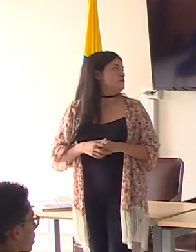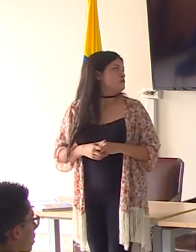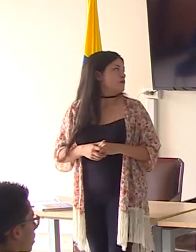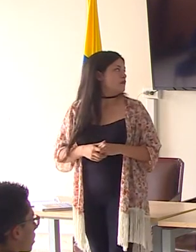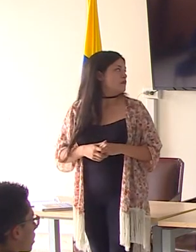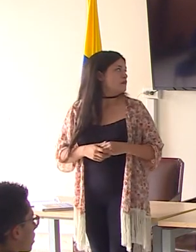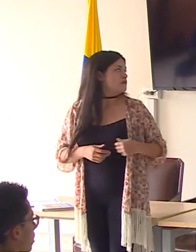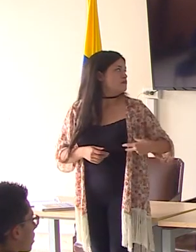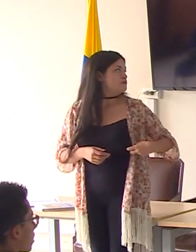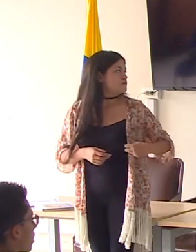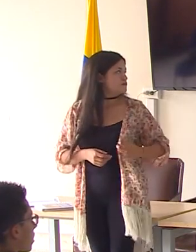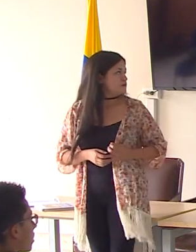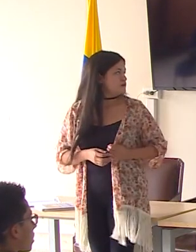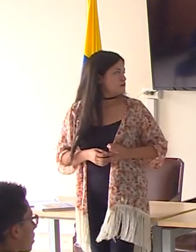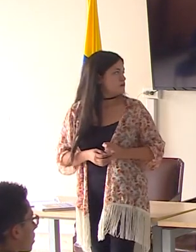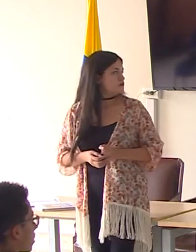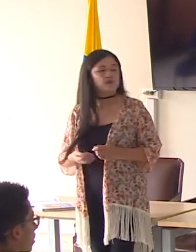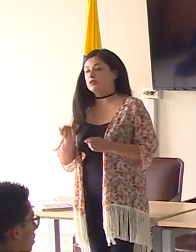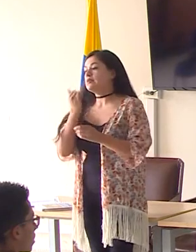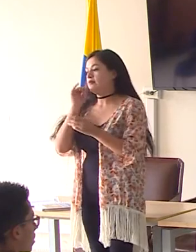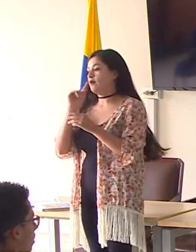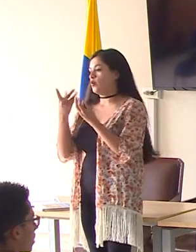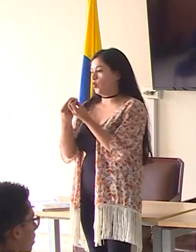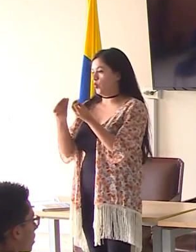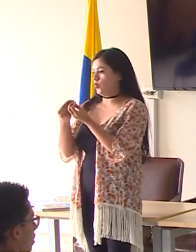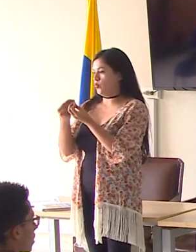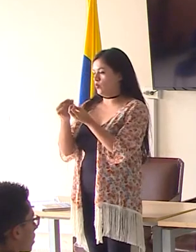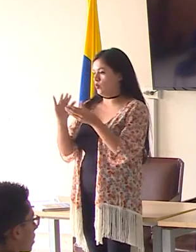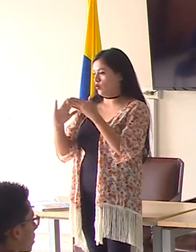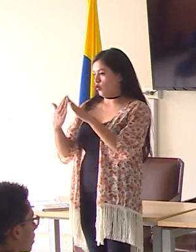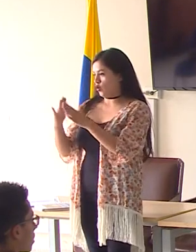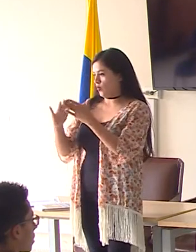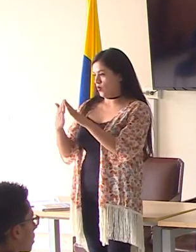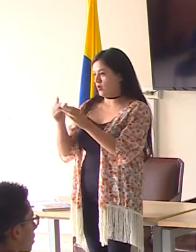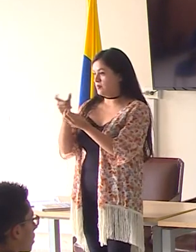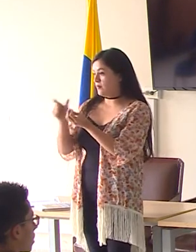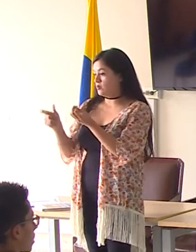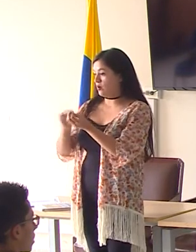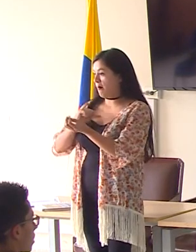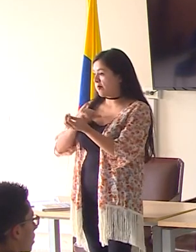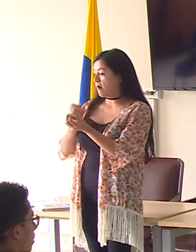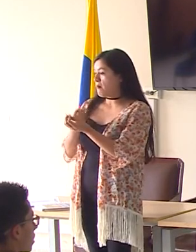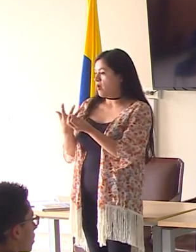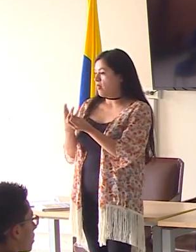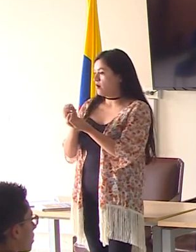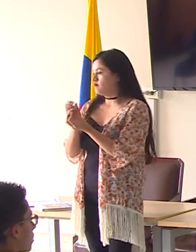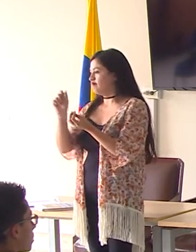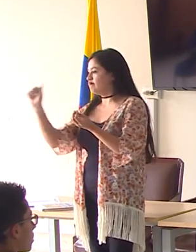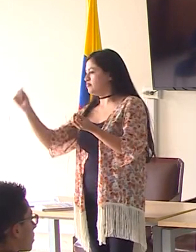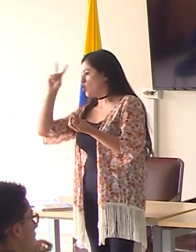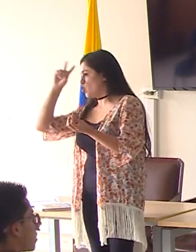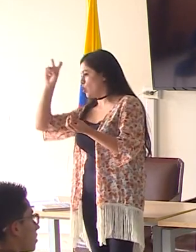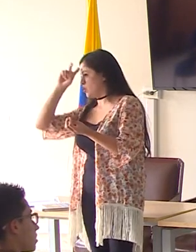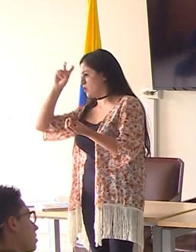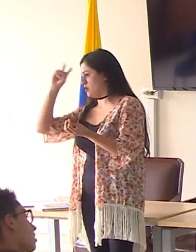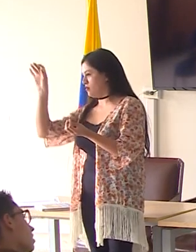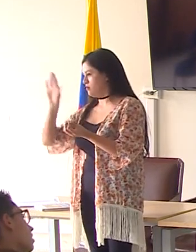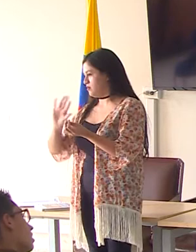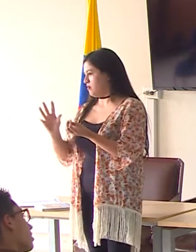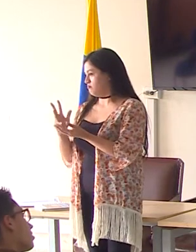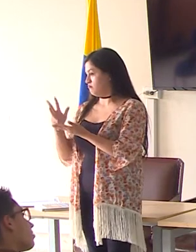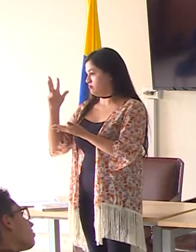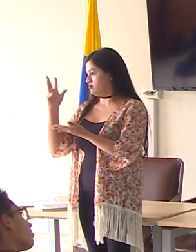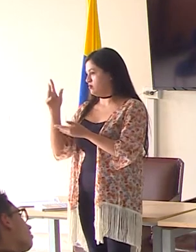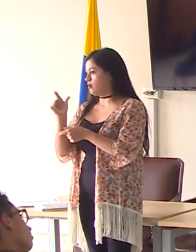consiste en que las élites se trasladan al norte en donde las condiciones ambientales de acceso al agua y de disposición de